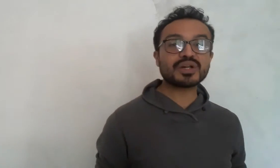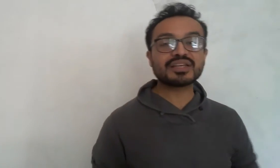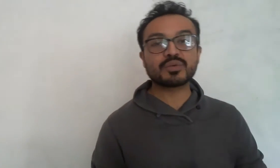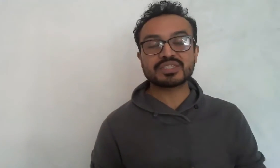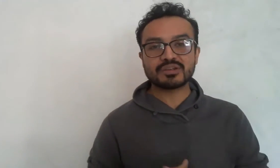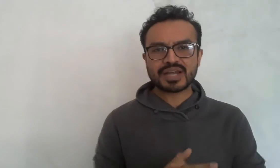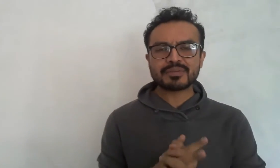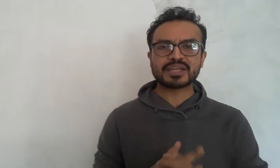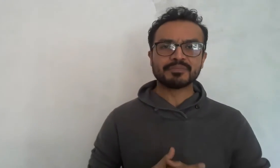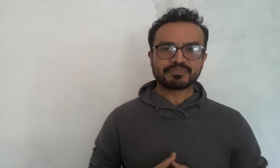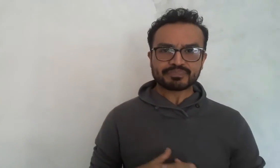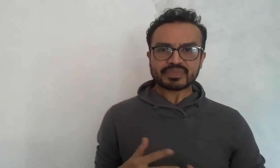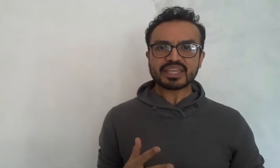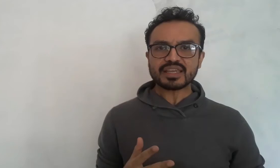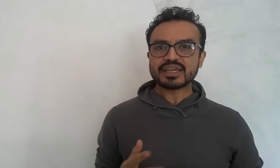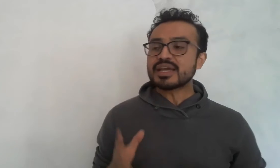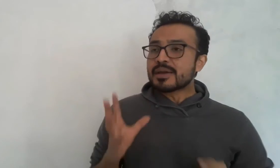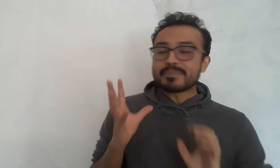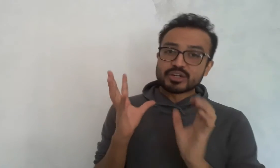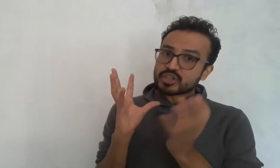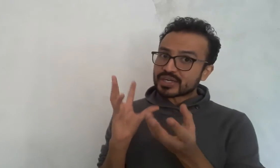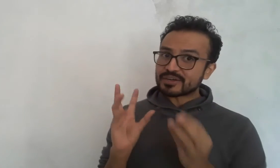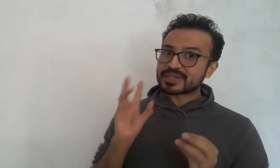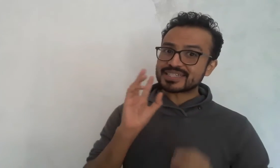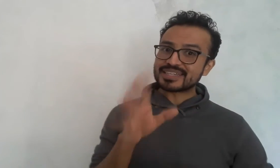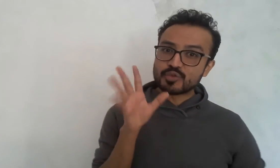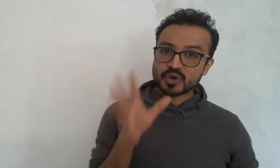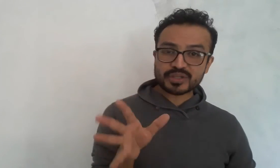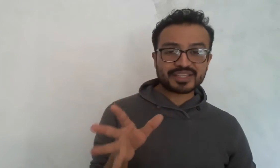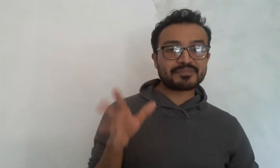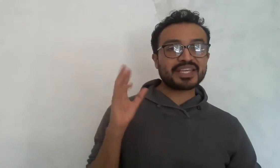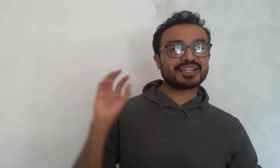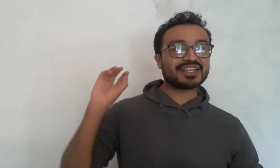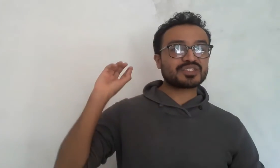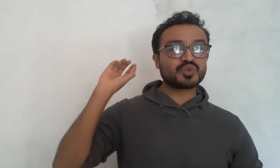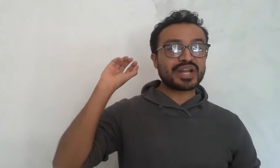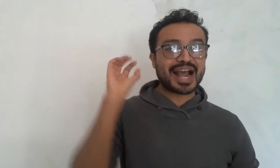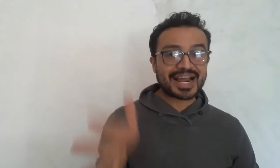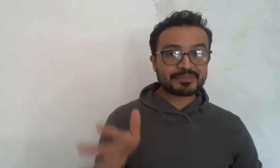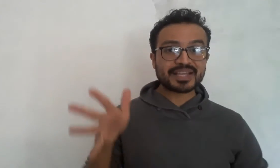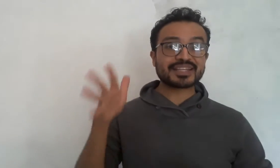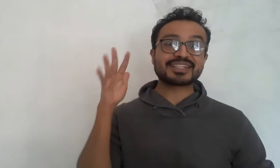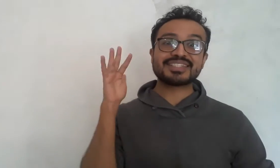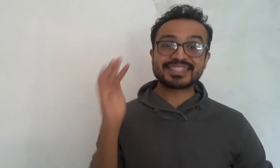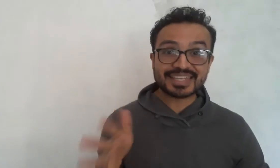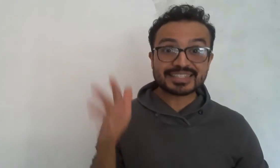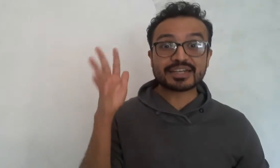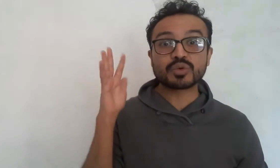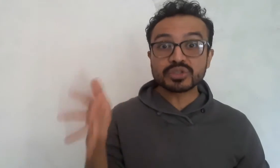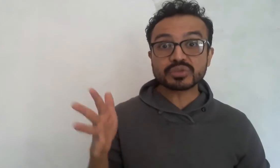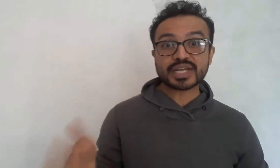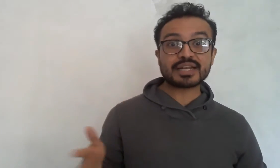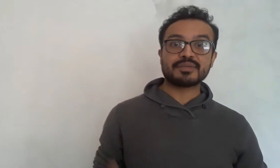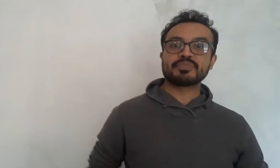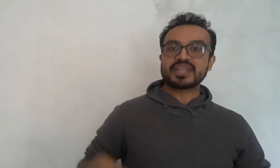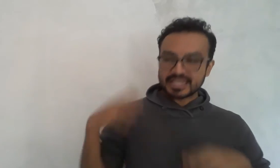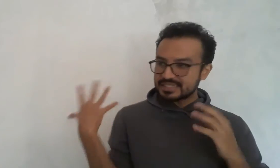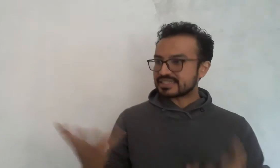de cuestionable. Pero yo creo que ese humor también es un arma de resistencia cultural. Es decir,